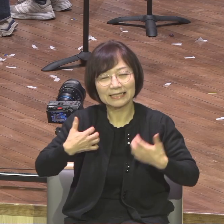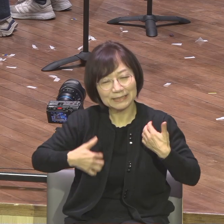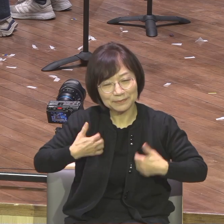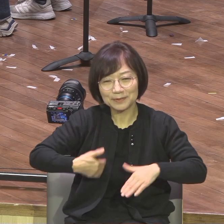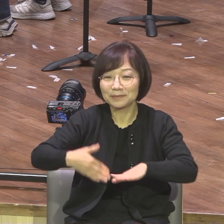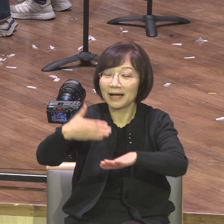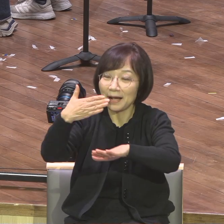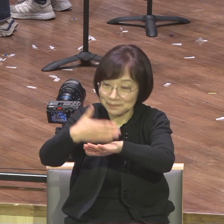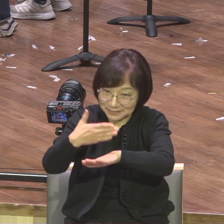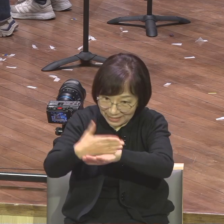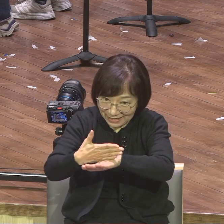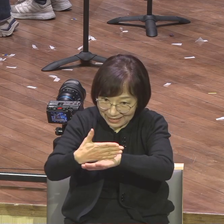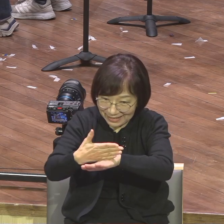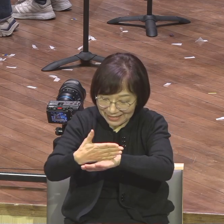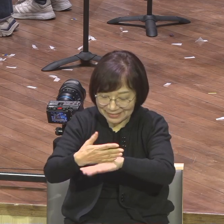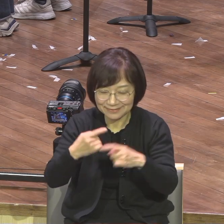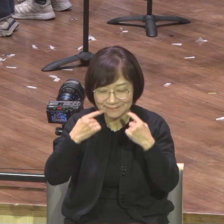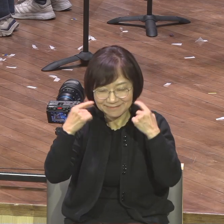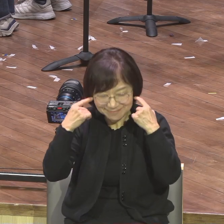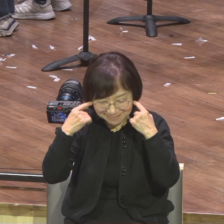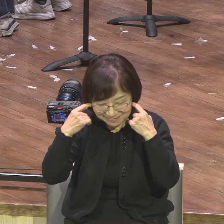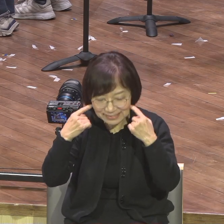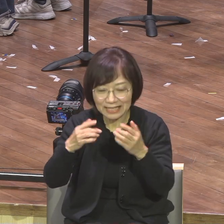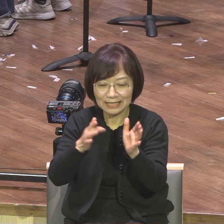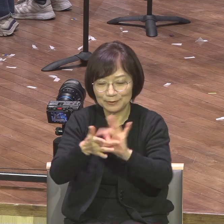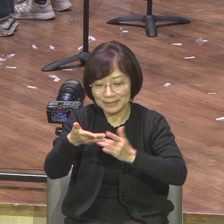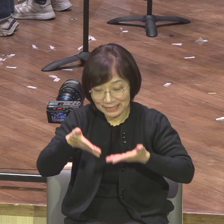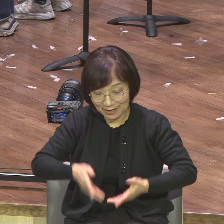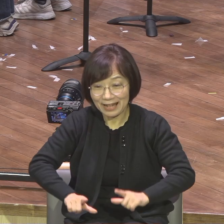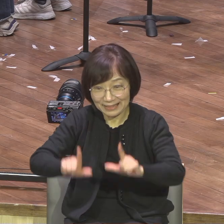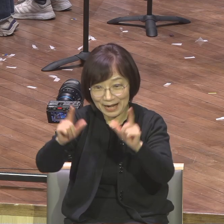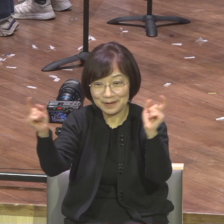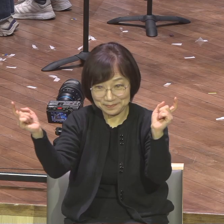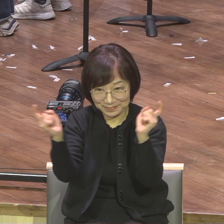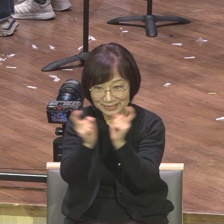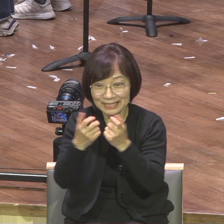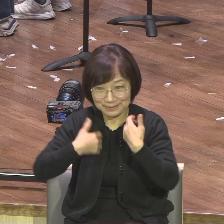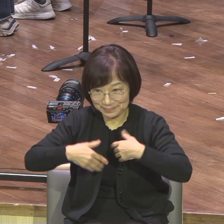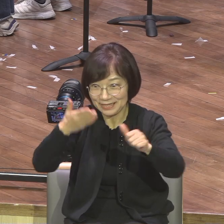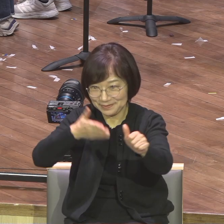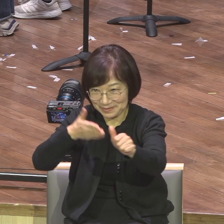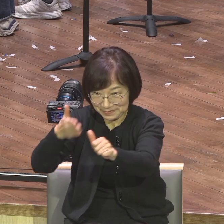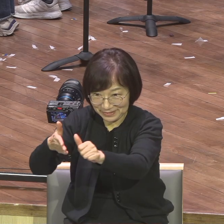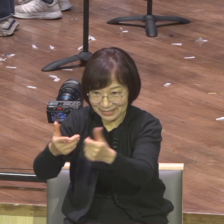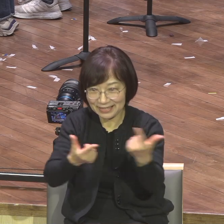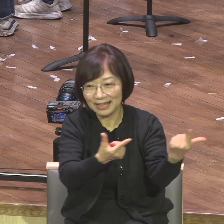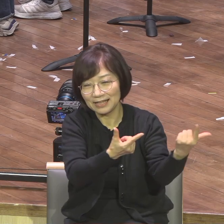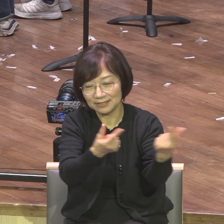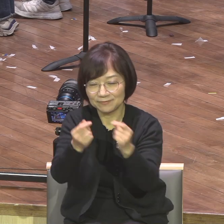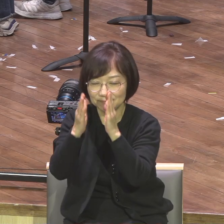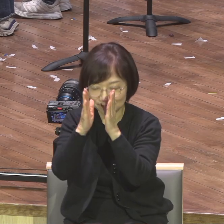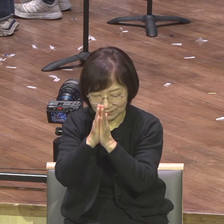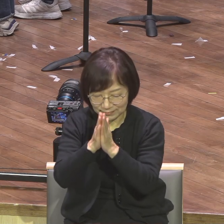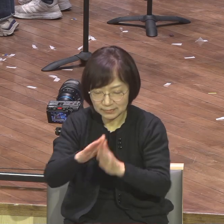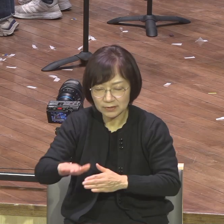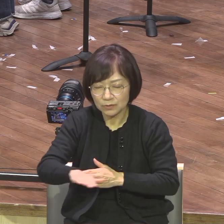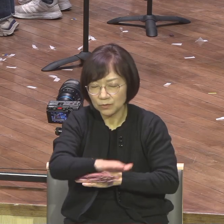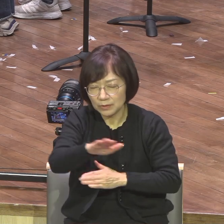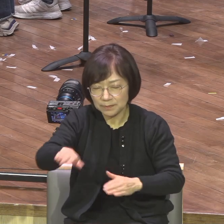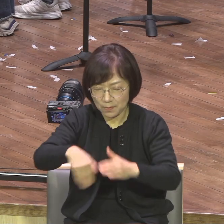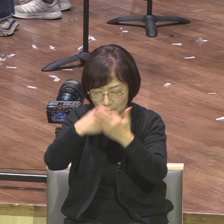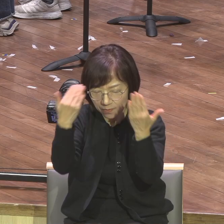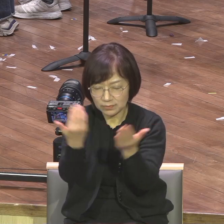여러분 성탄을 맞이하시기를 주님으로 축복합니다. 기도합시다. 우리 인생의 모든 문제를